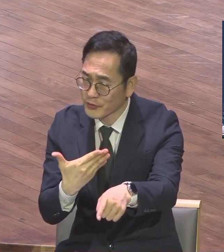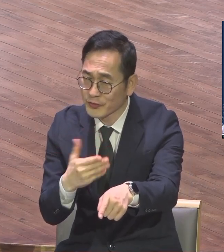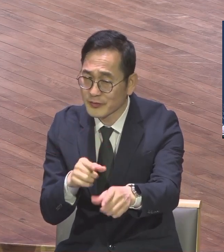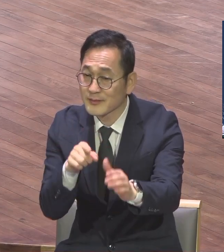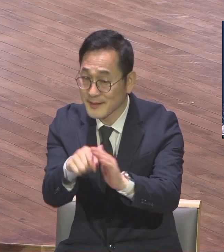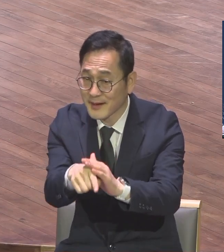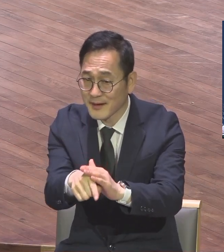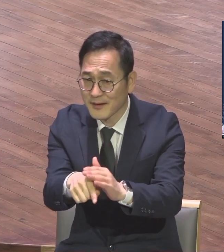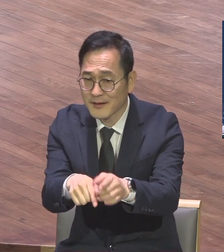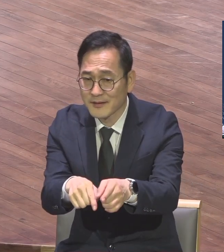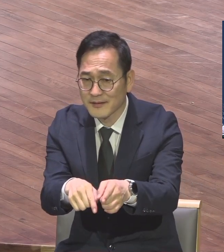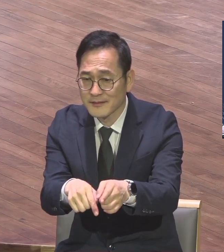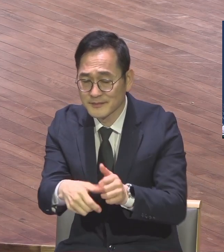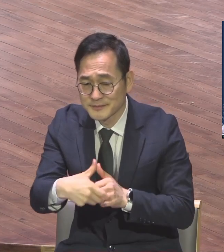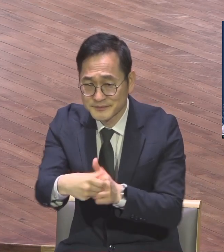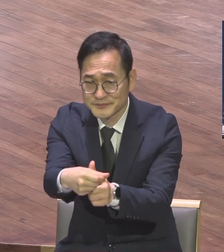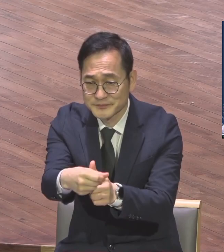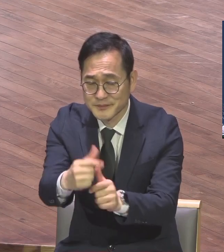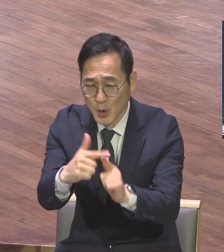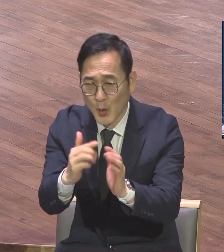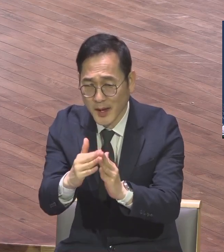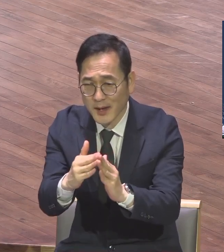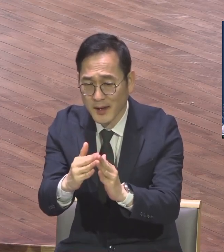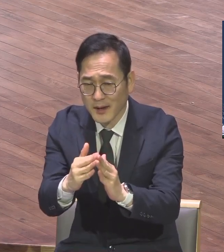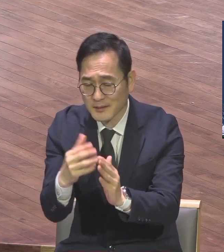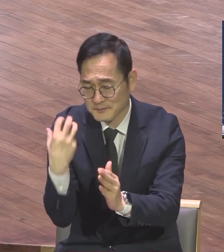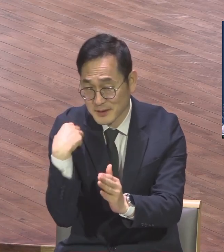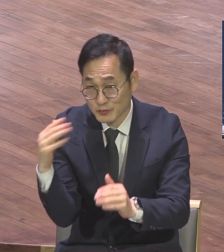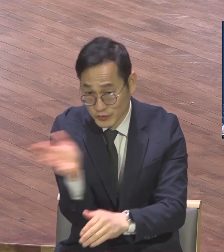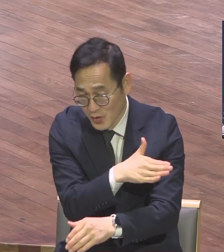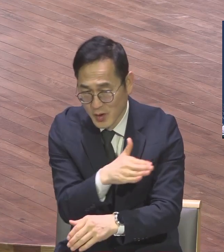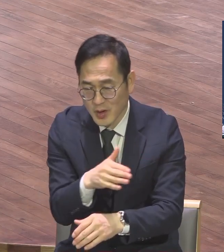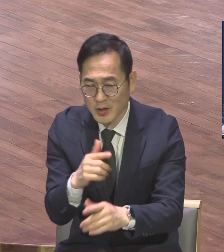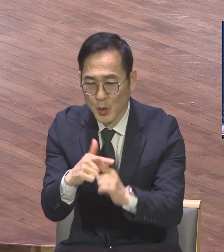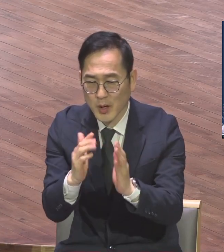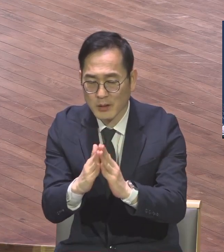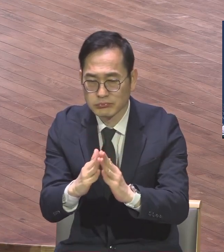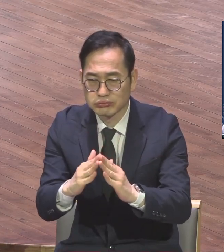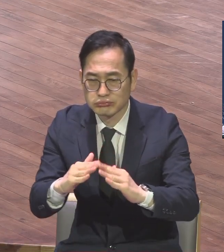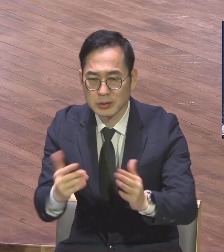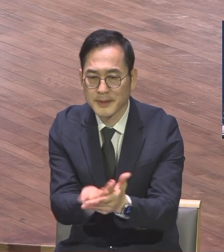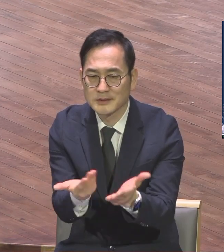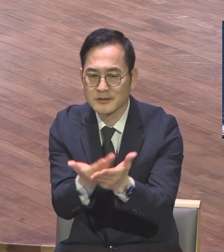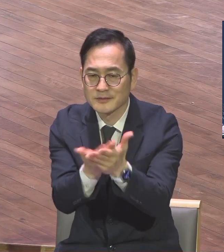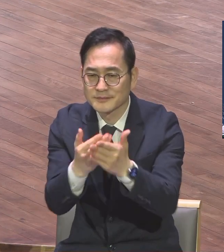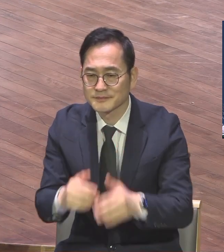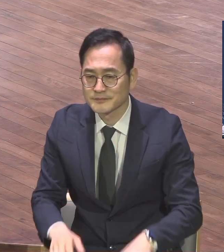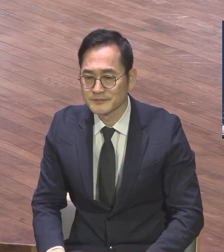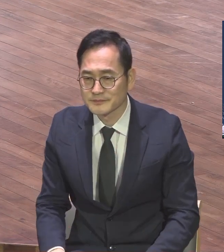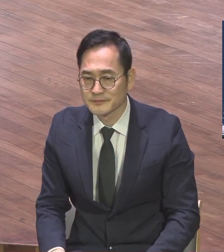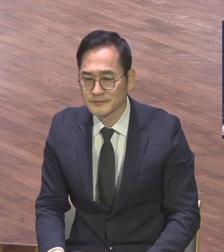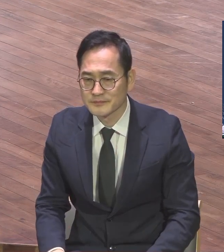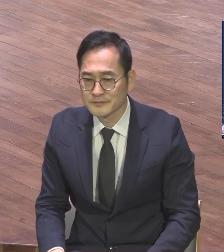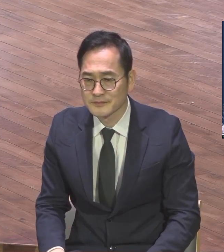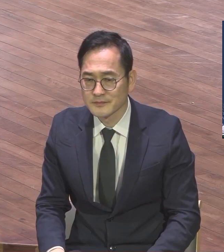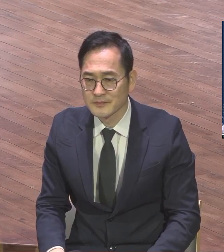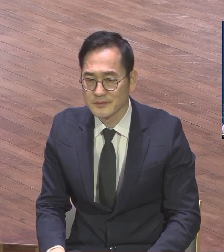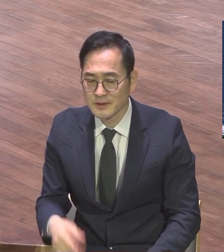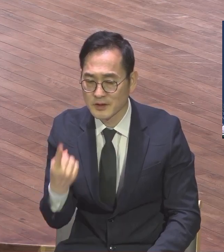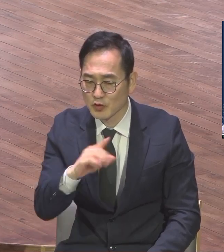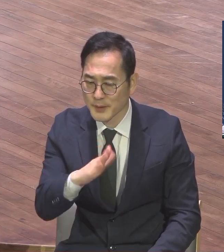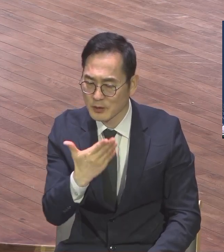교회가 이제 부임해서 많이 성장을 했어요. 그래서 한 4, 5년 뒤에 1994년 5월 16일